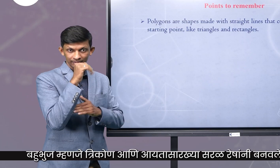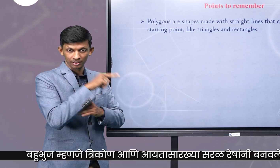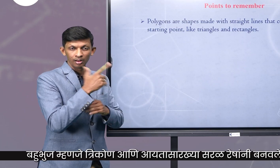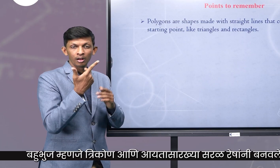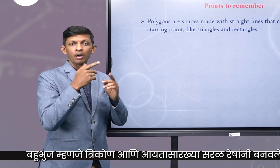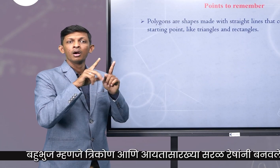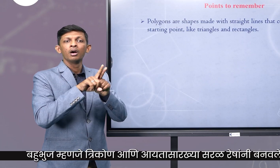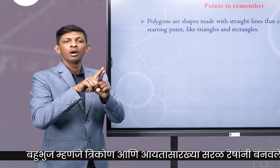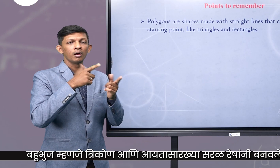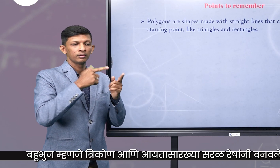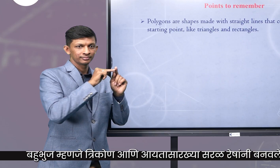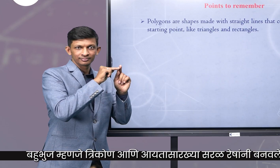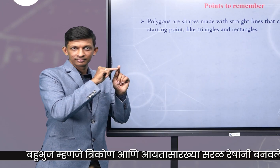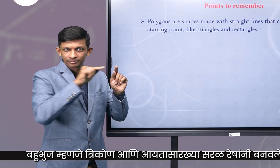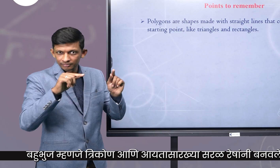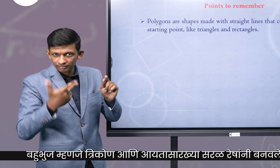म्हणजे त्रिकोण आणि आयतासारख्या सरळ